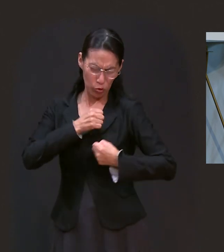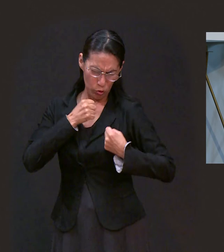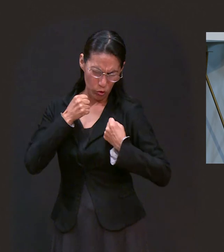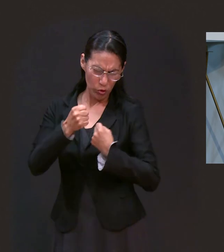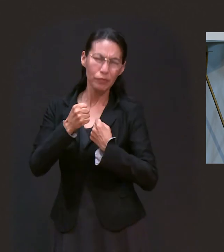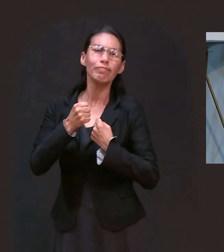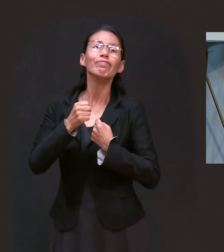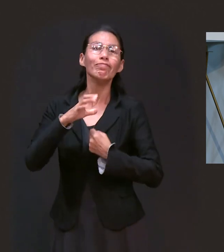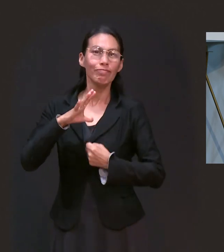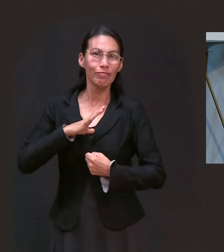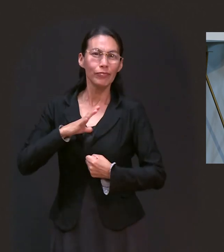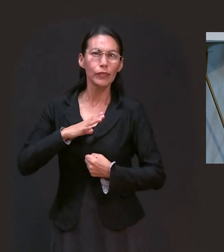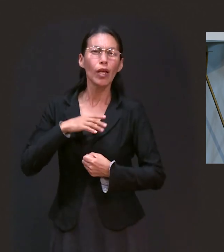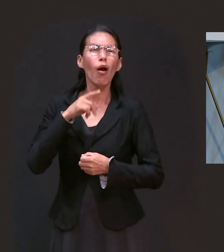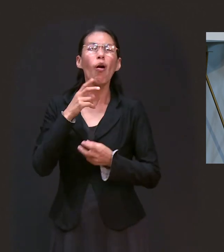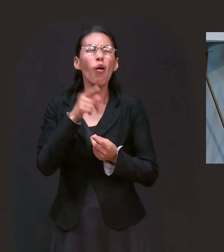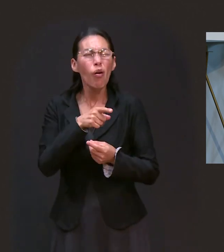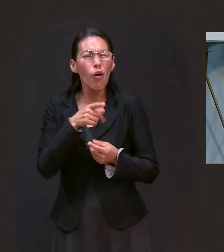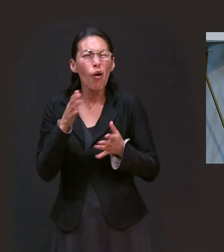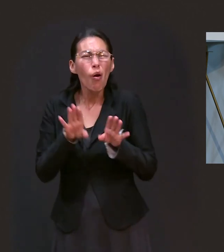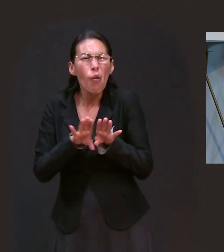cultiva en oración